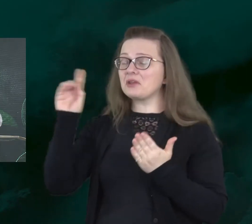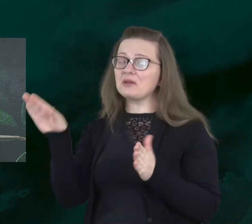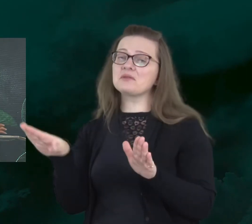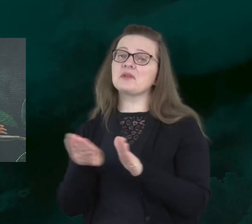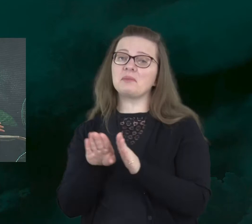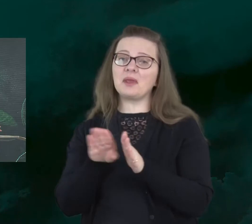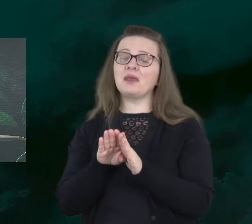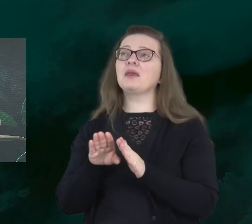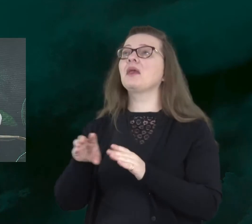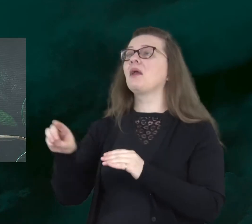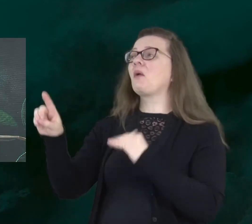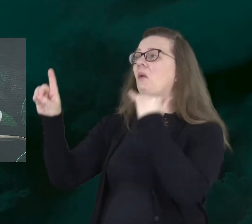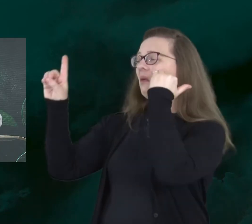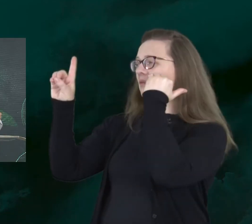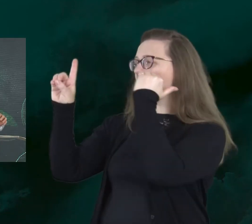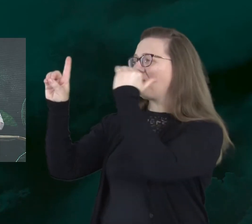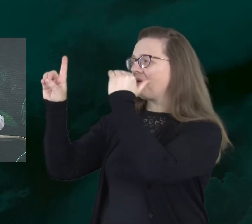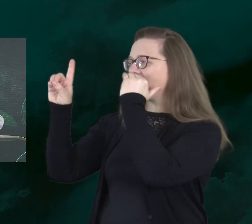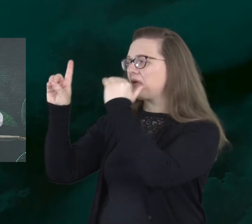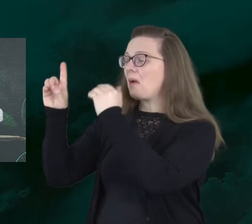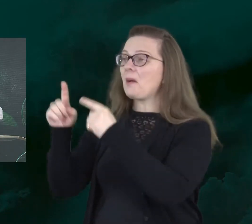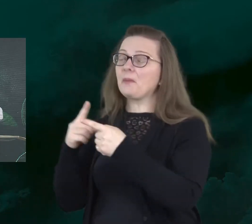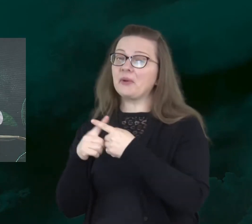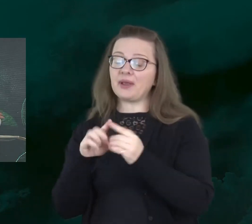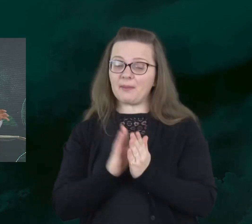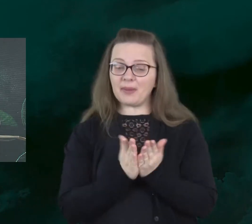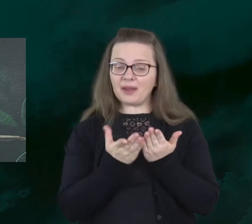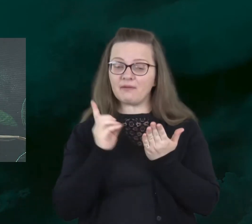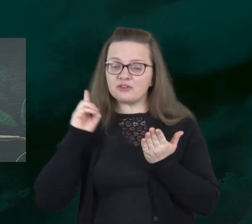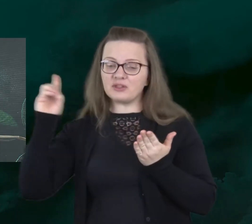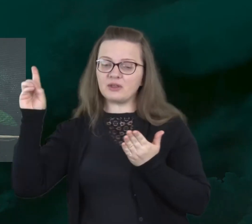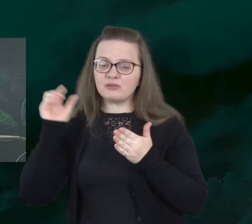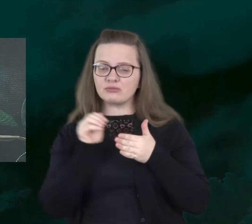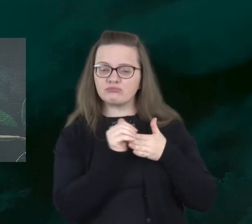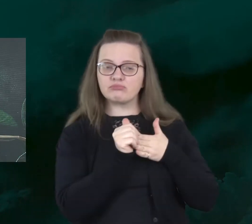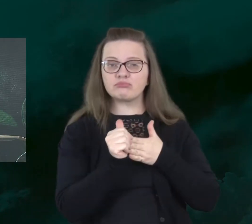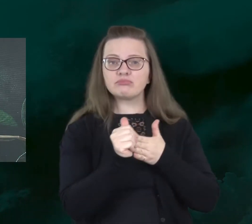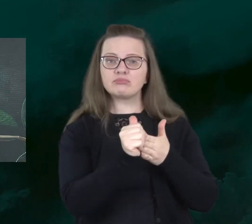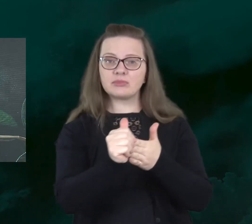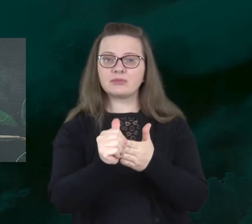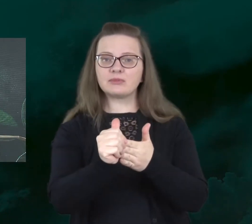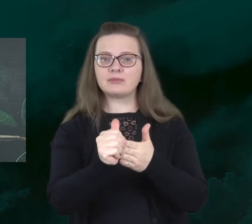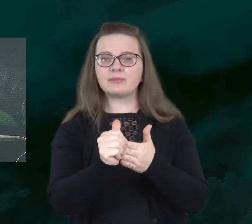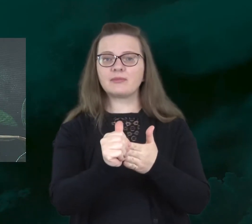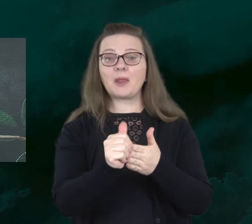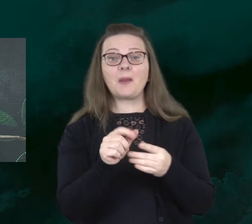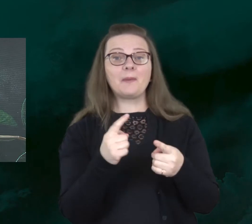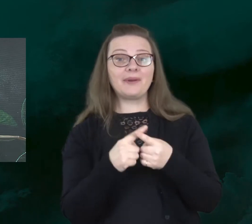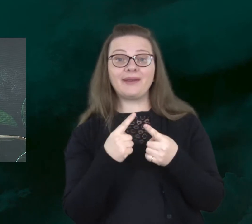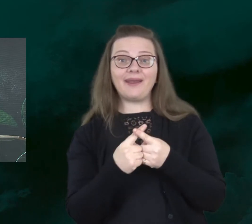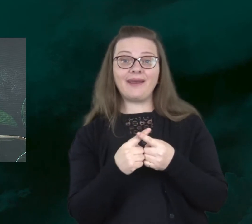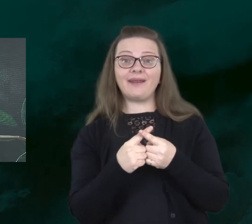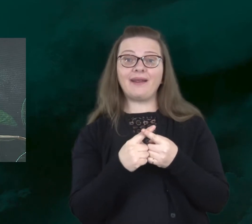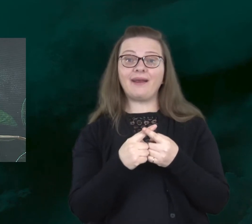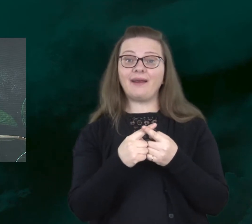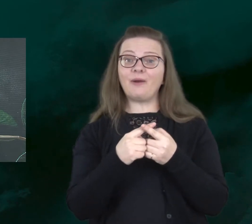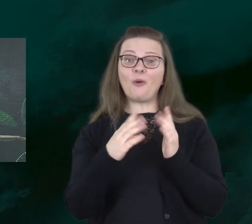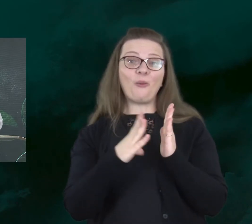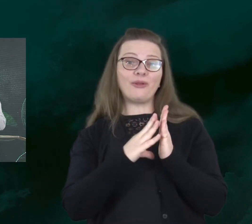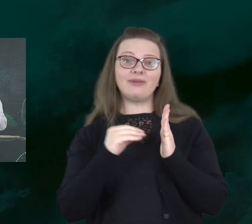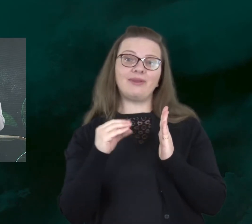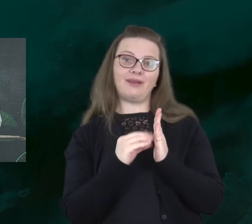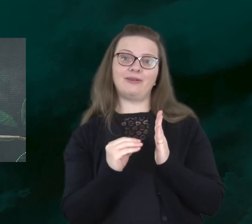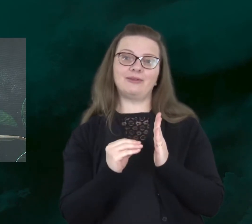palavra de Deus é que o guiava, a palavra de Deus era tudo, era a verdade, era a referência, não é?